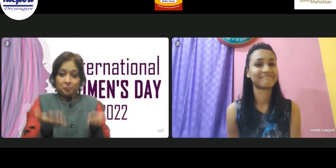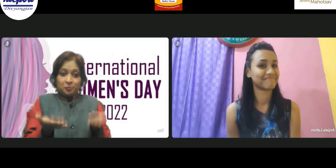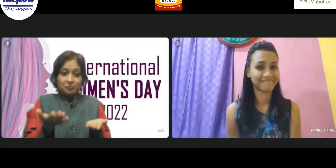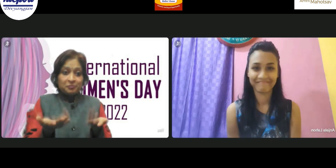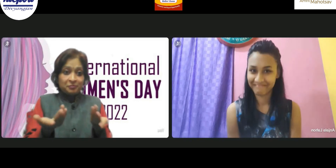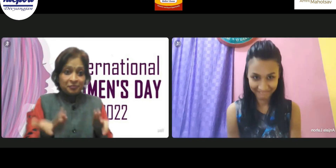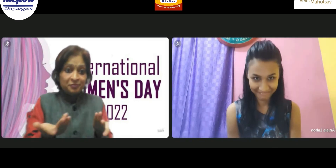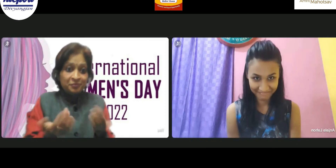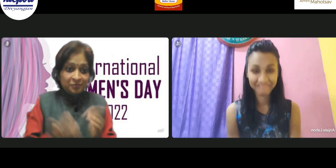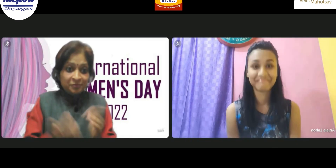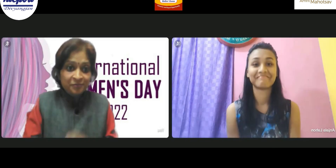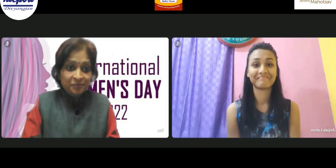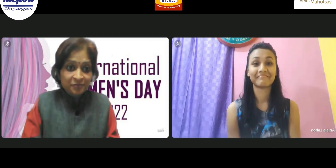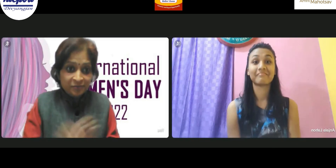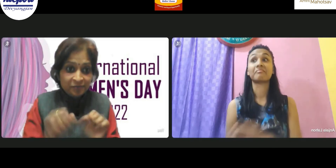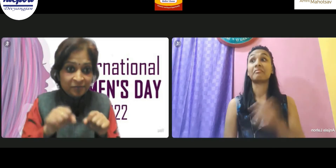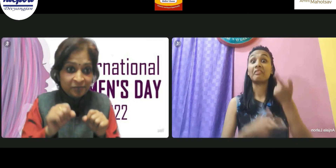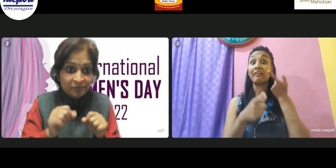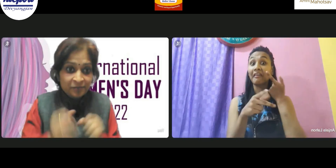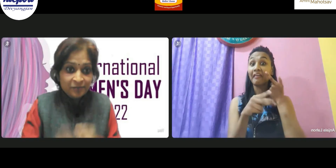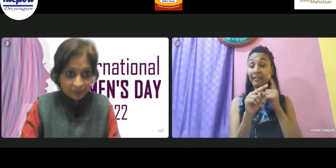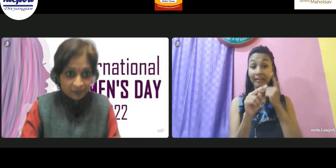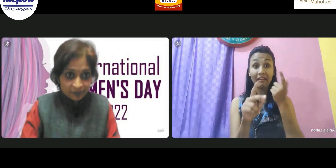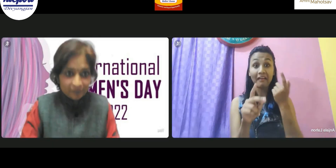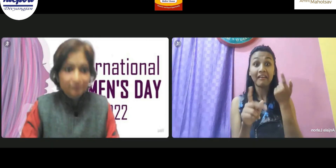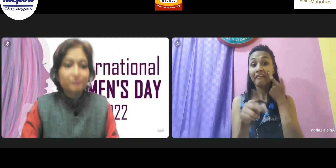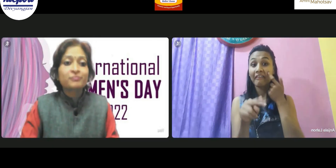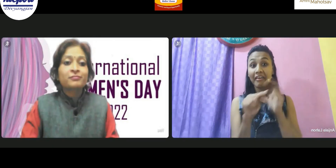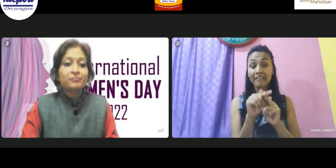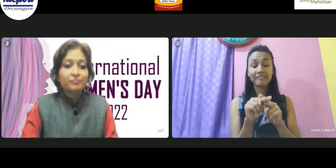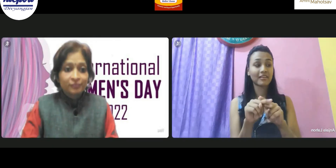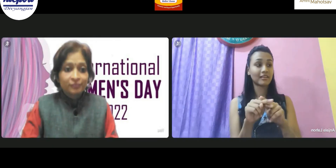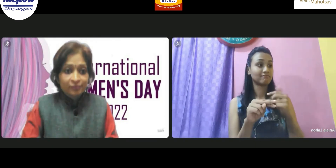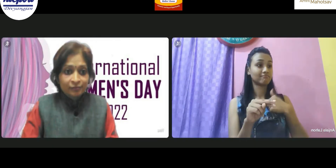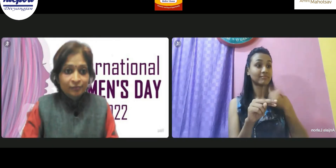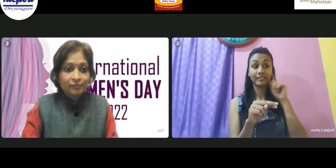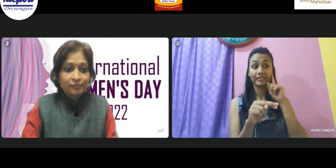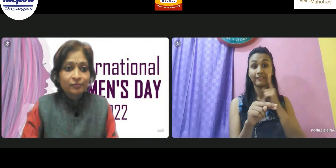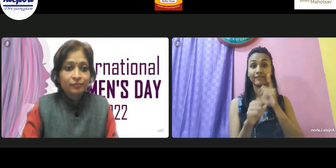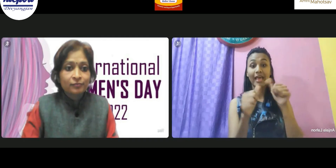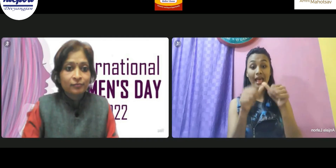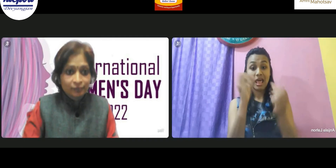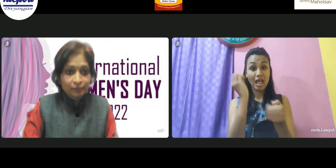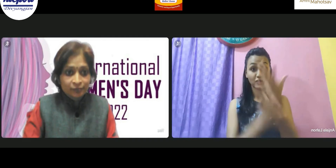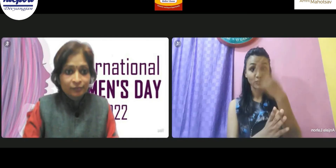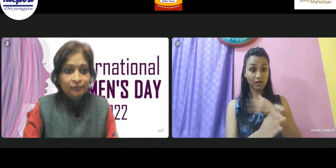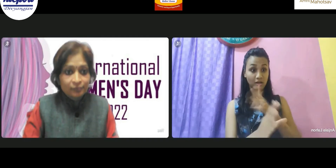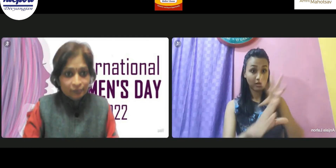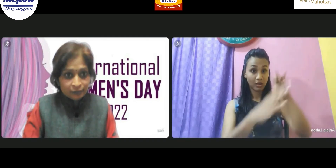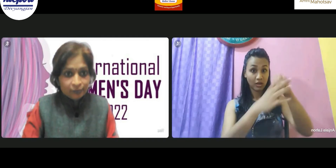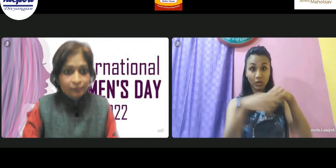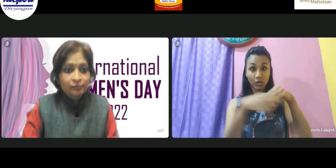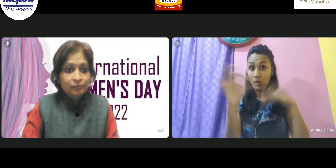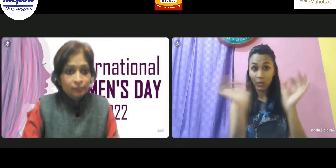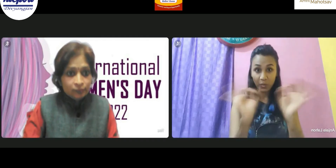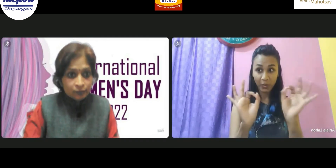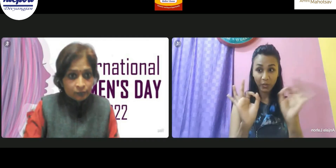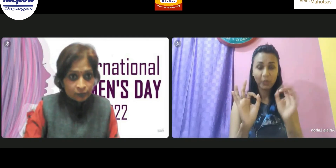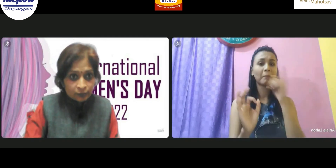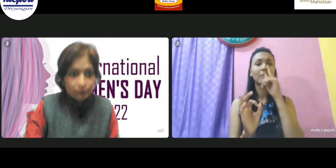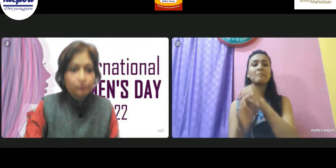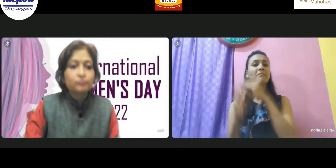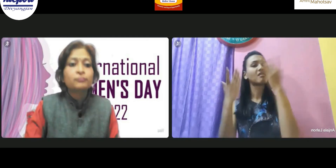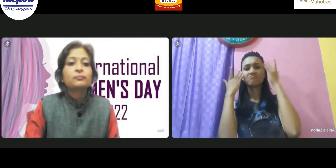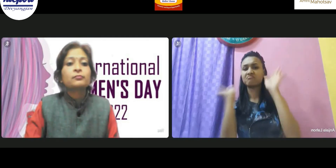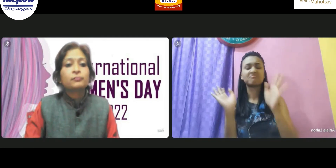तरह के ब्यूटी पेजेंट में भाग ना भी ले पाती। हाँ, आपने बिल्कुल ठीक कहा। जो असम